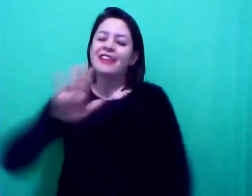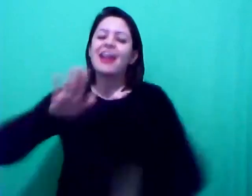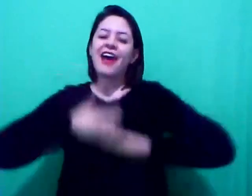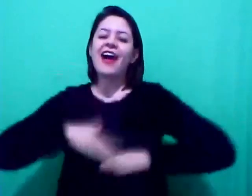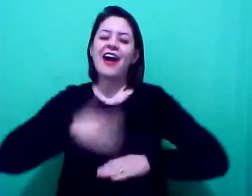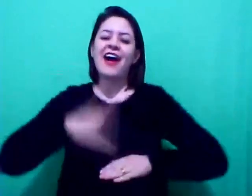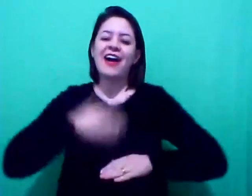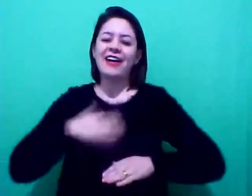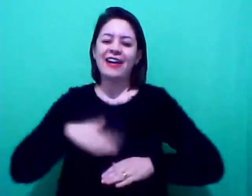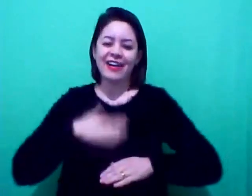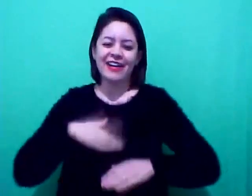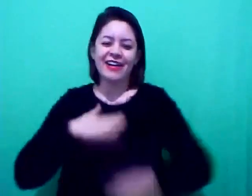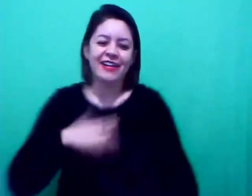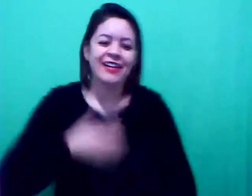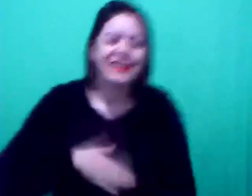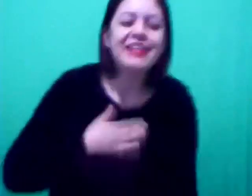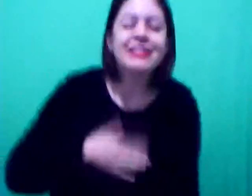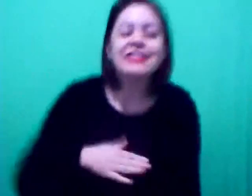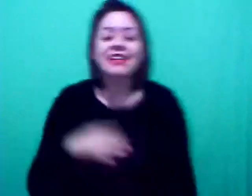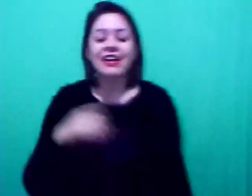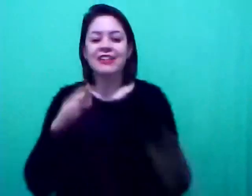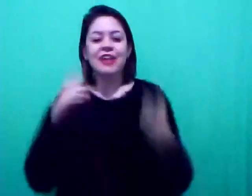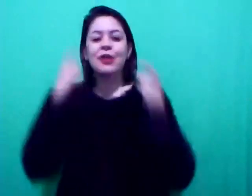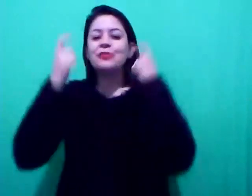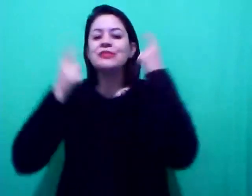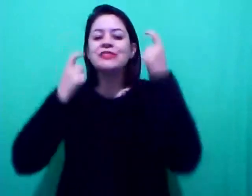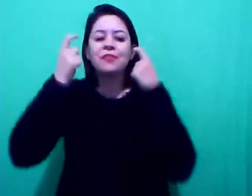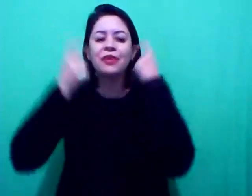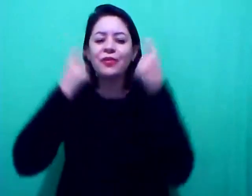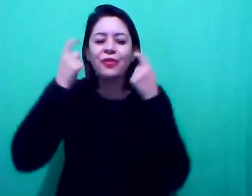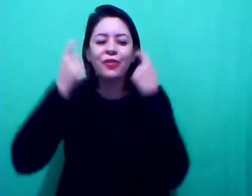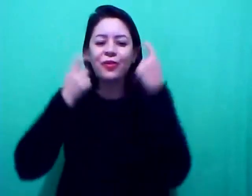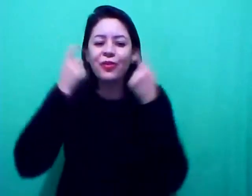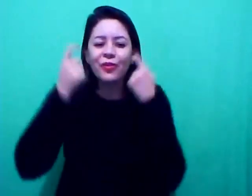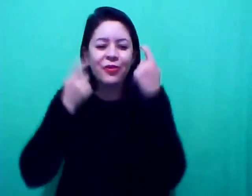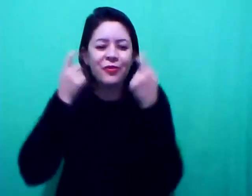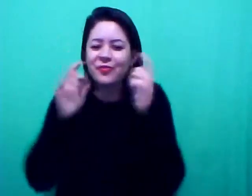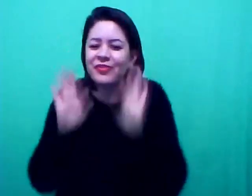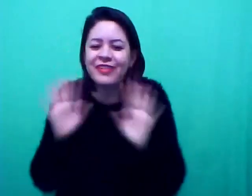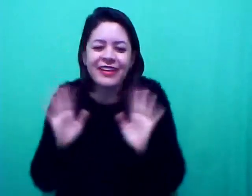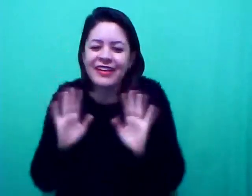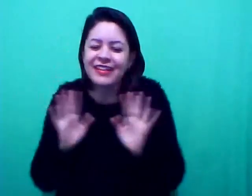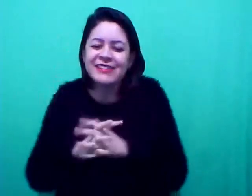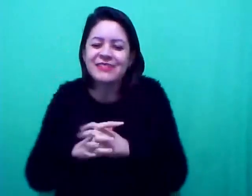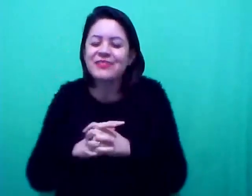É muito legal, né? É muito rápida a letra da música, então é preciso ter calma, não precisa ficar preocupada. Não